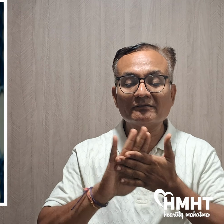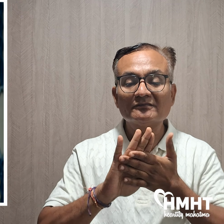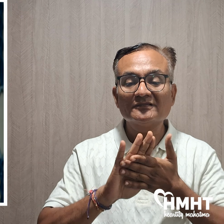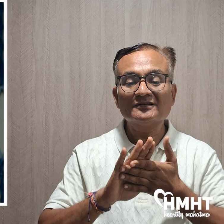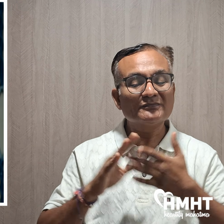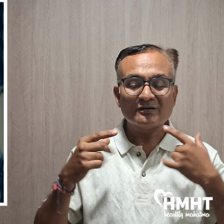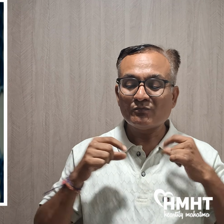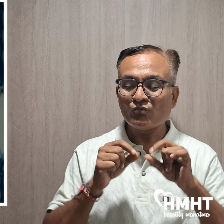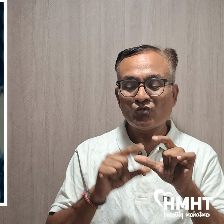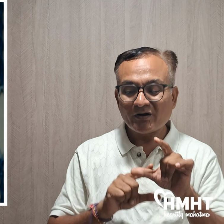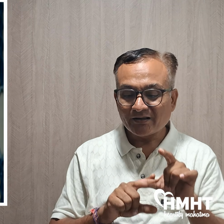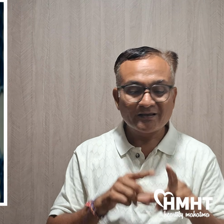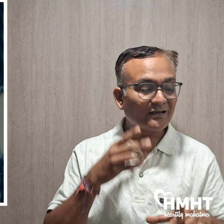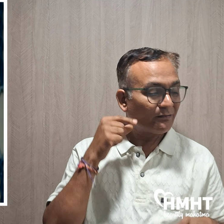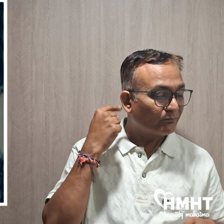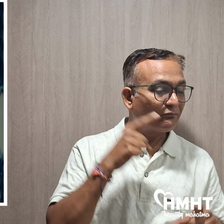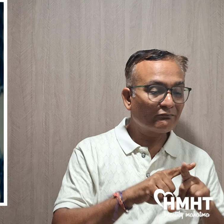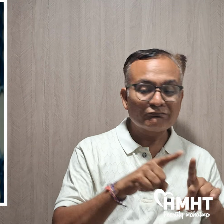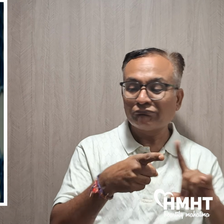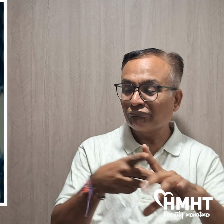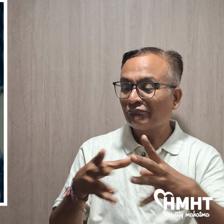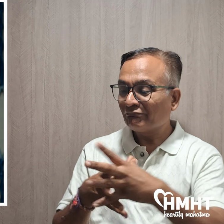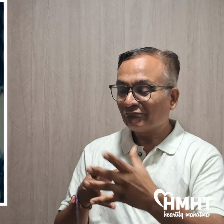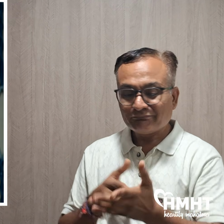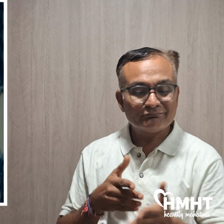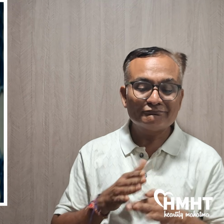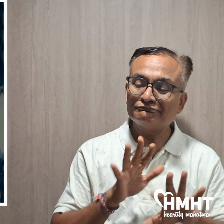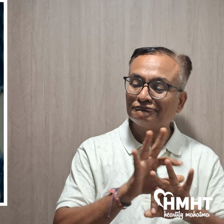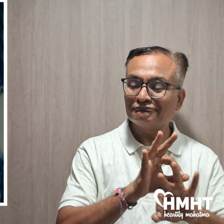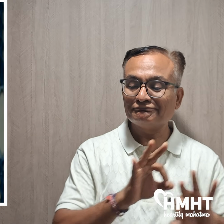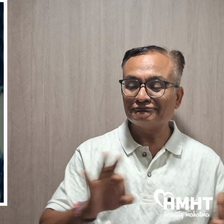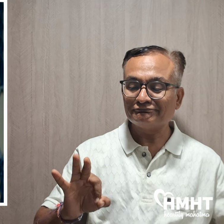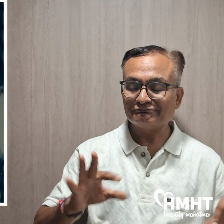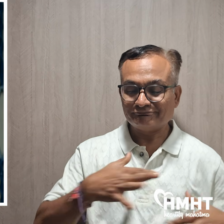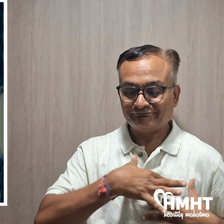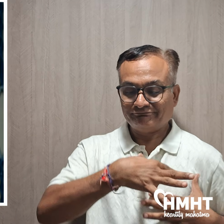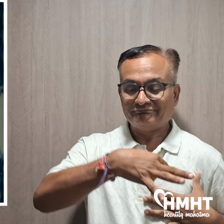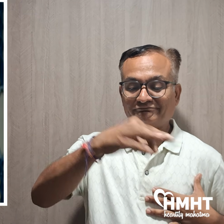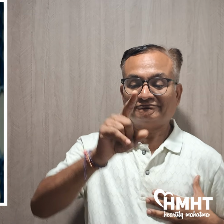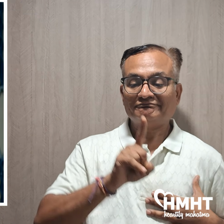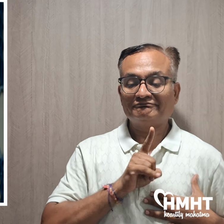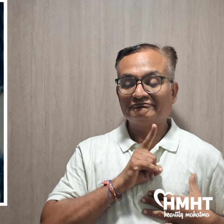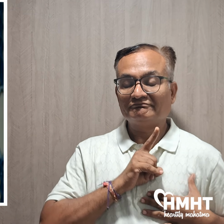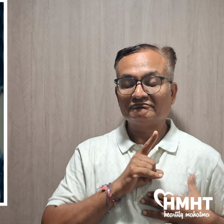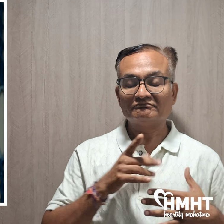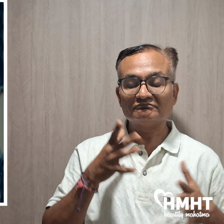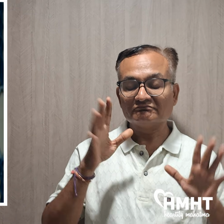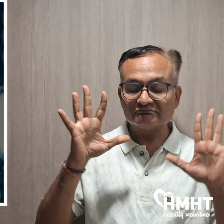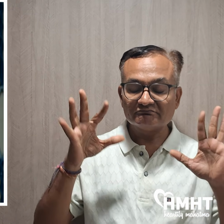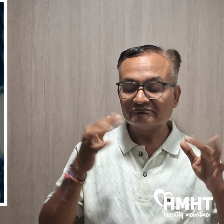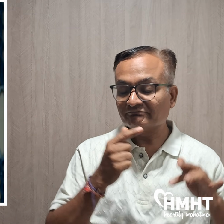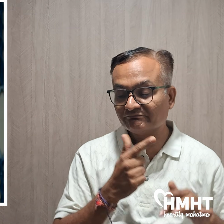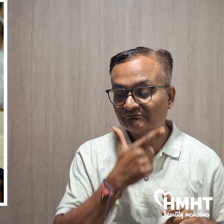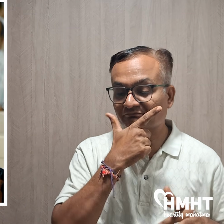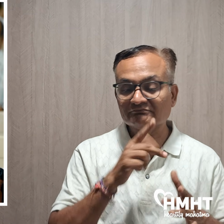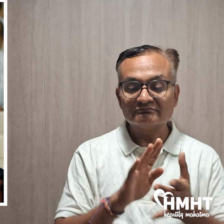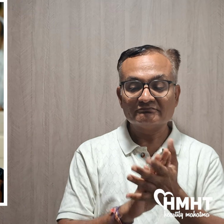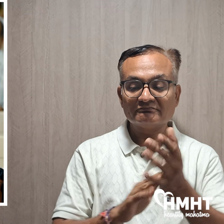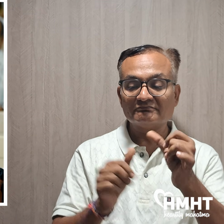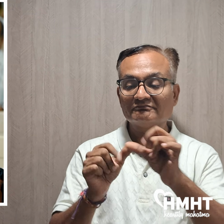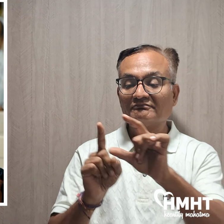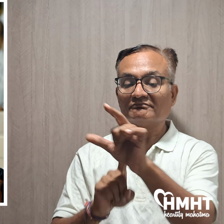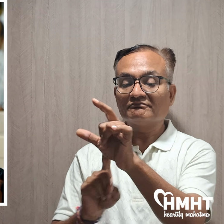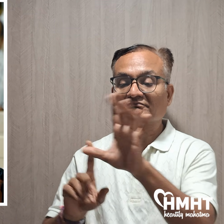સંયોગો, પરમાણુ, દેહ કશું એને ઉત્પન્ન થતું જ નથી. પોતાના અનંત અવિનાશી સુખમાં રહે છે. પણ